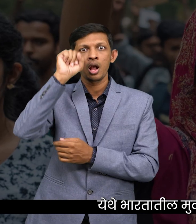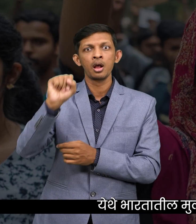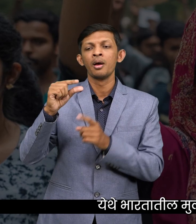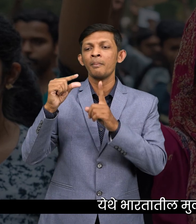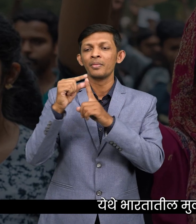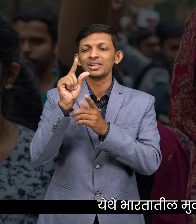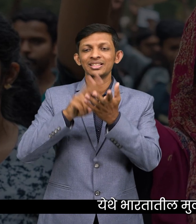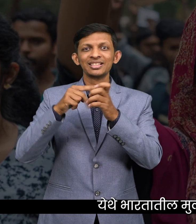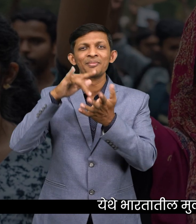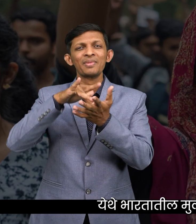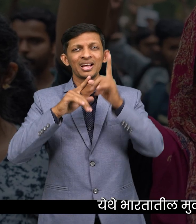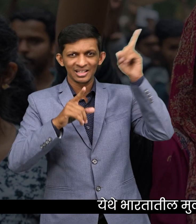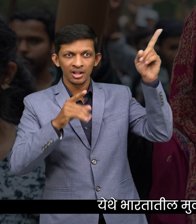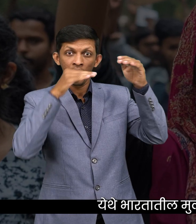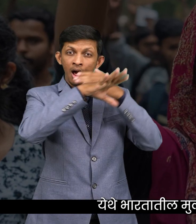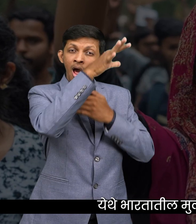केली.